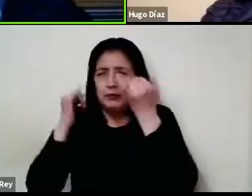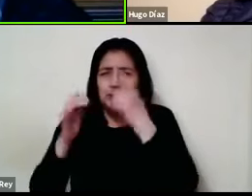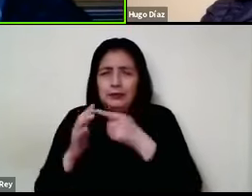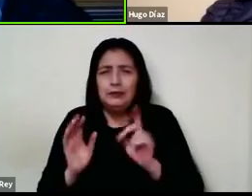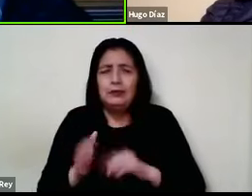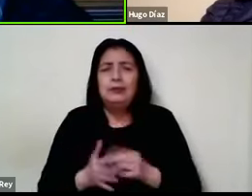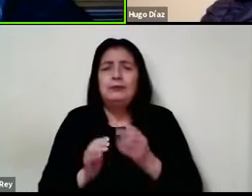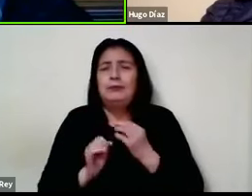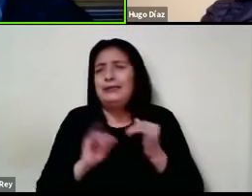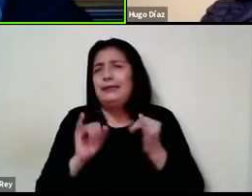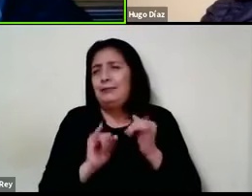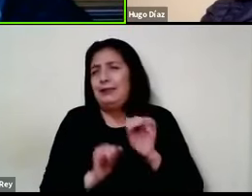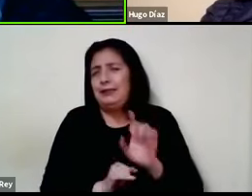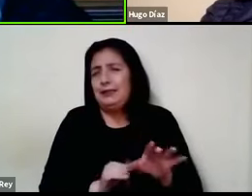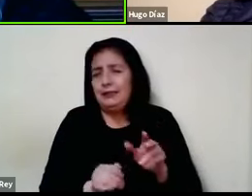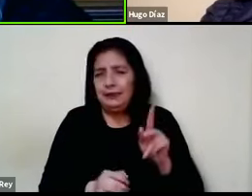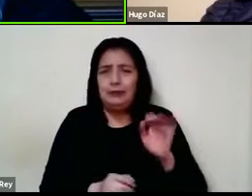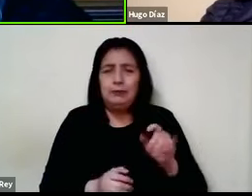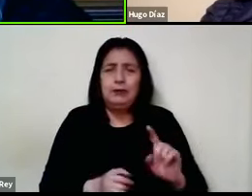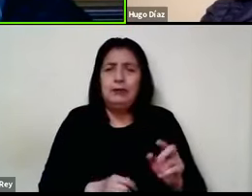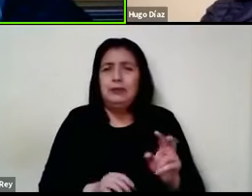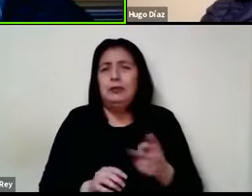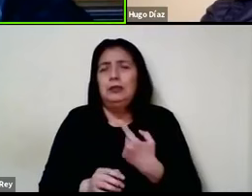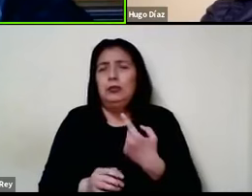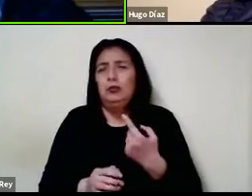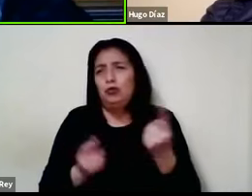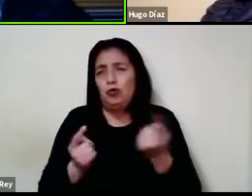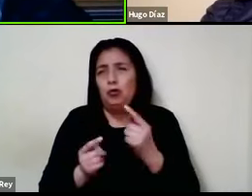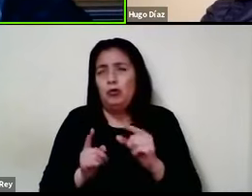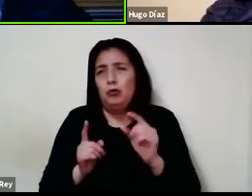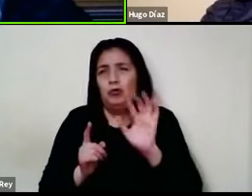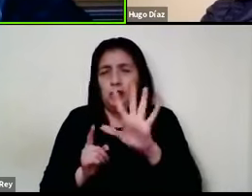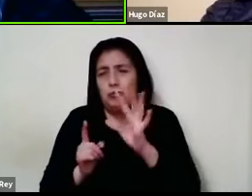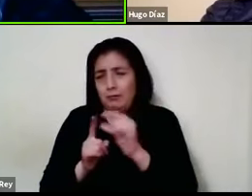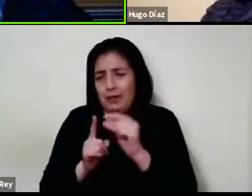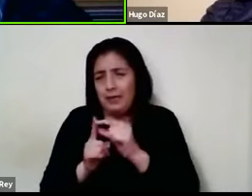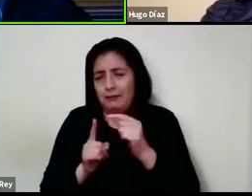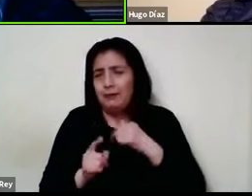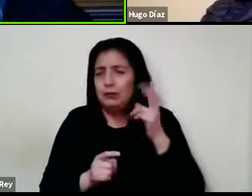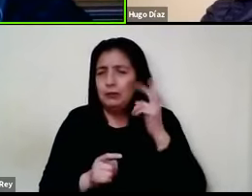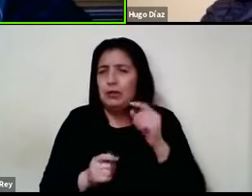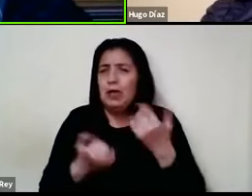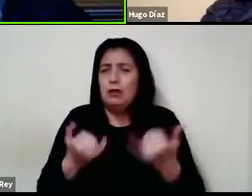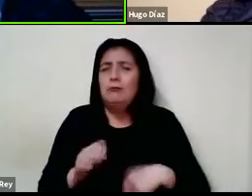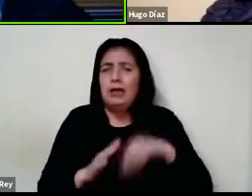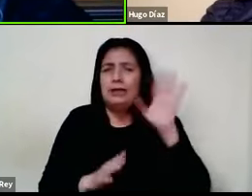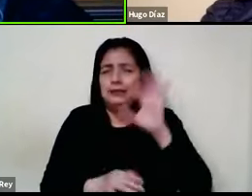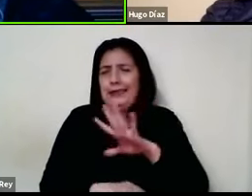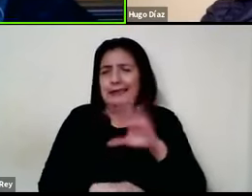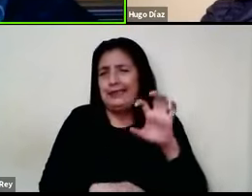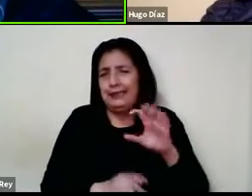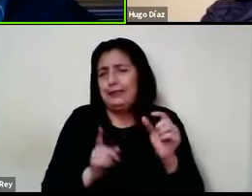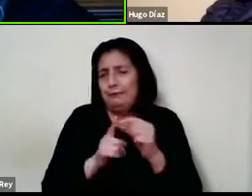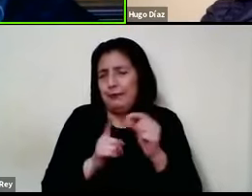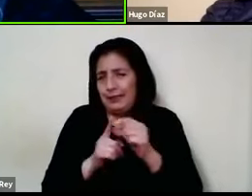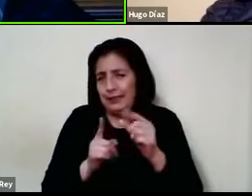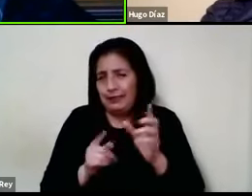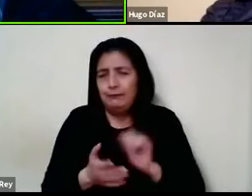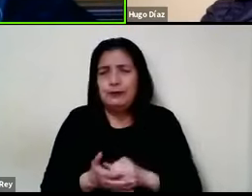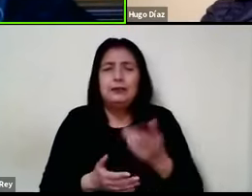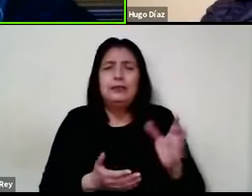más autónoma. Ya no me reconoce cinco palabras y ahora ya tenemos una base de más de 500 palabras